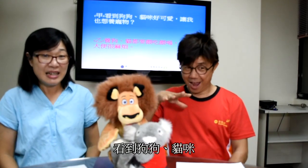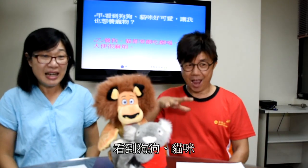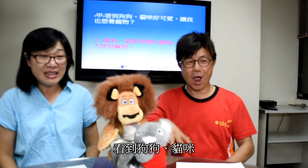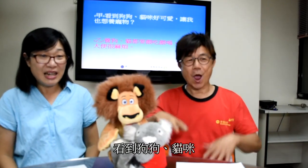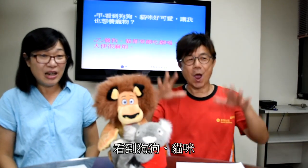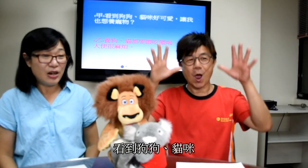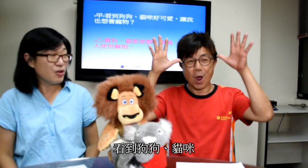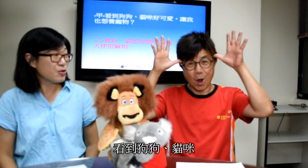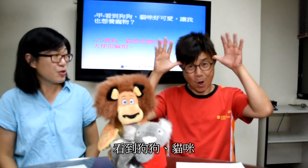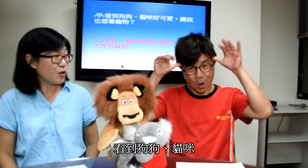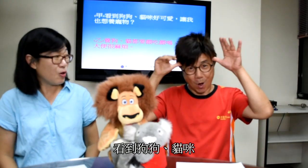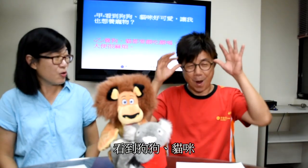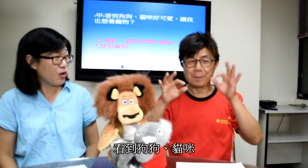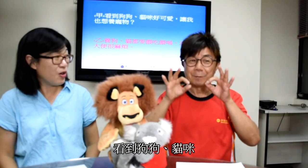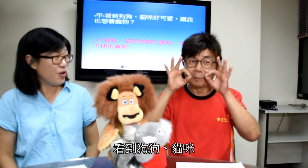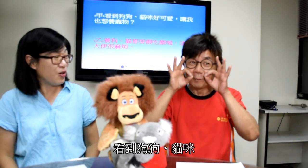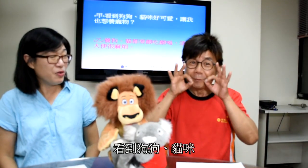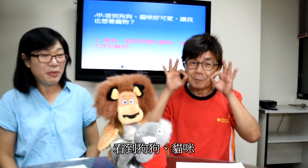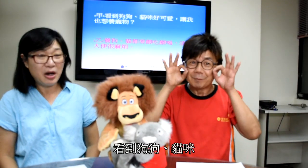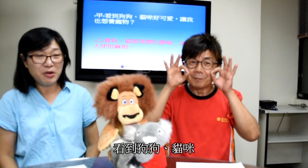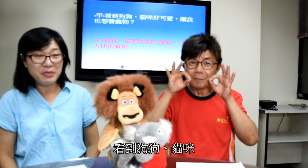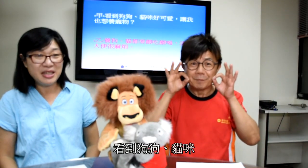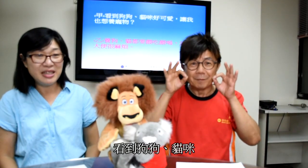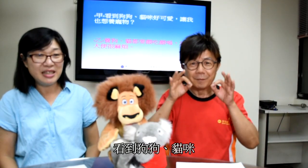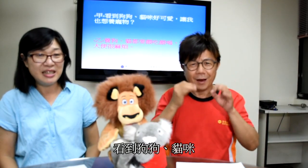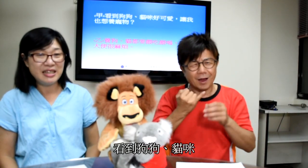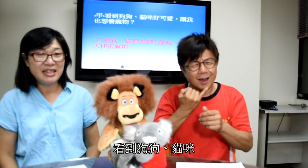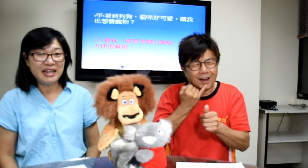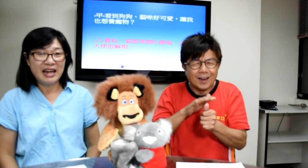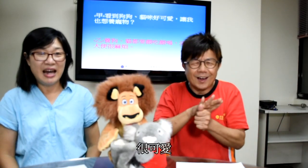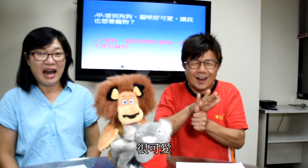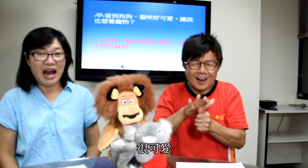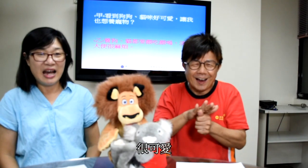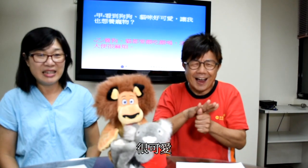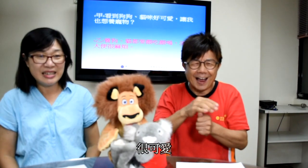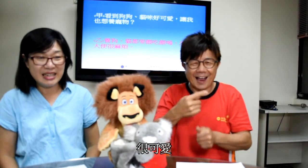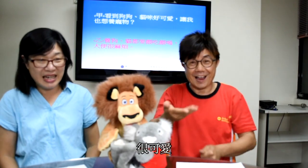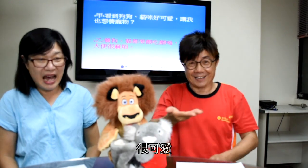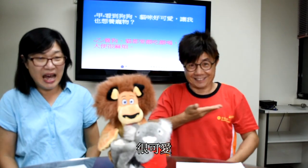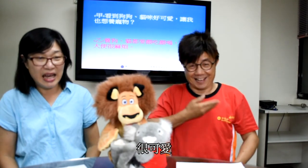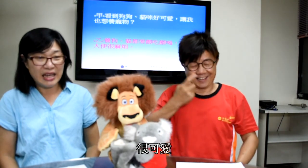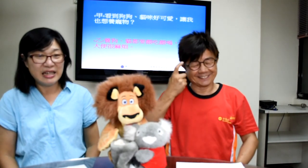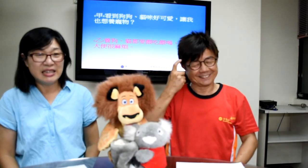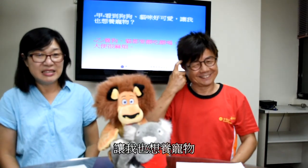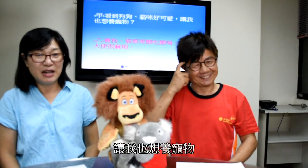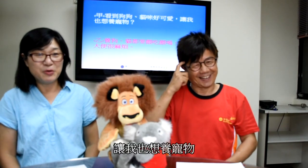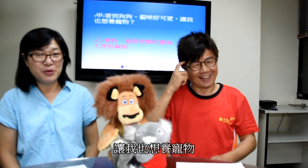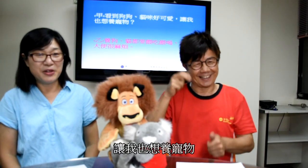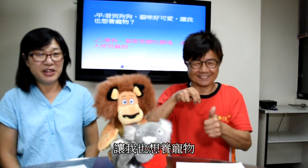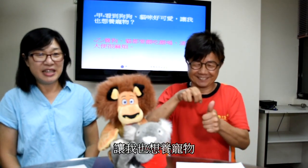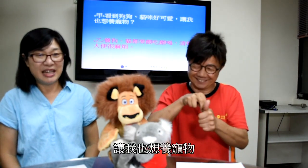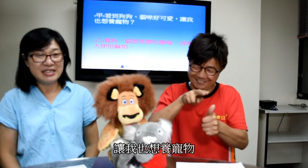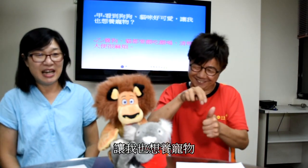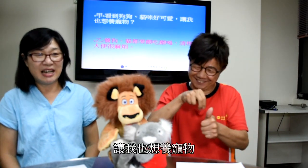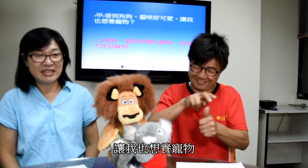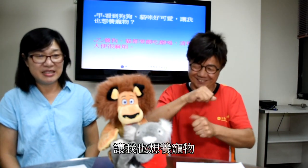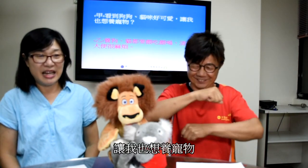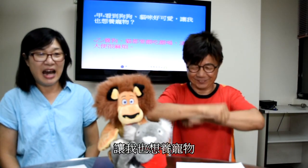看到狗狗、猫咪很可爱，让我也想